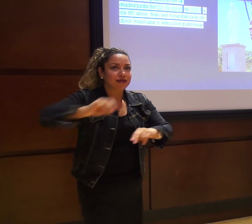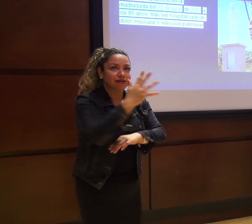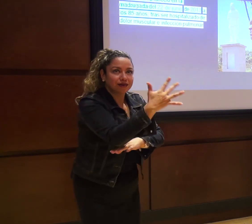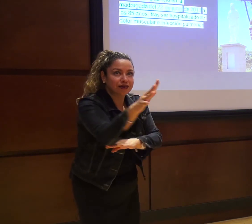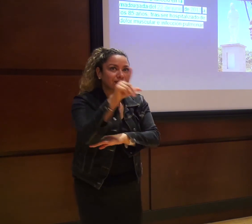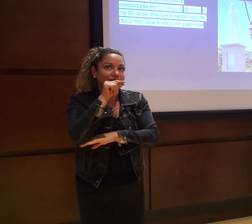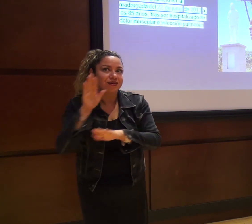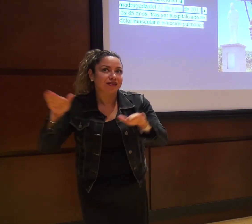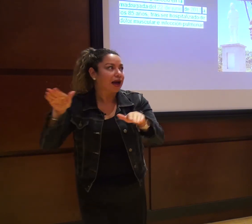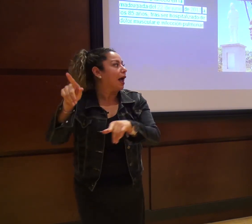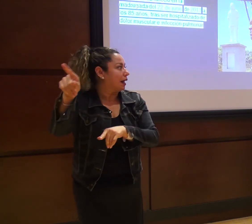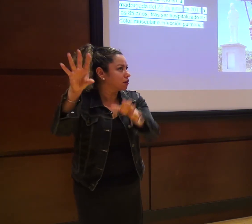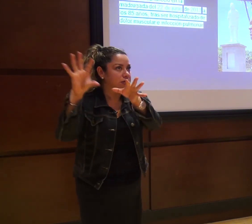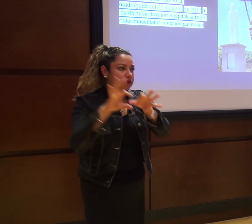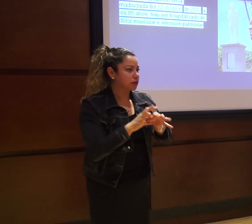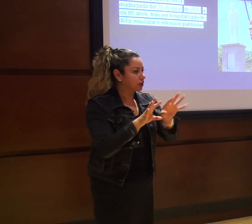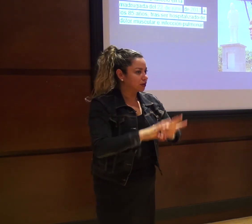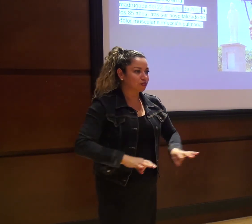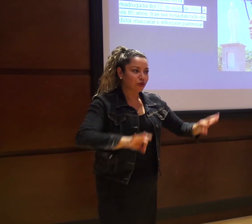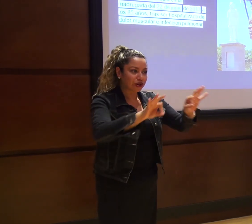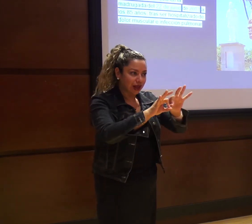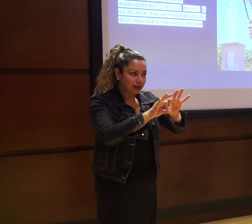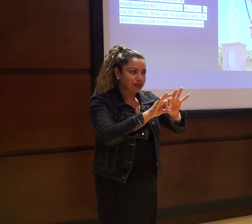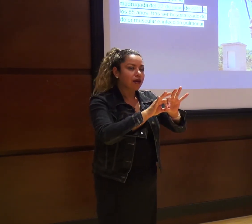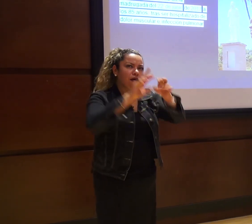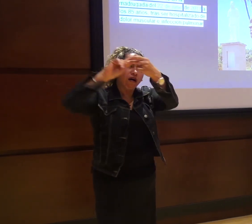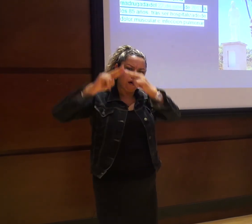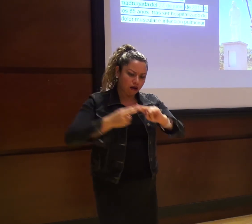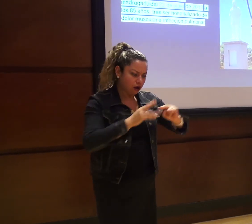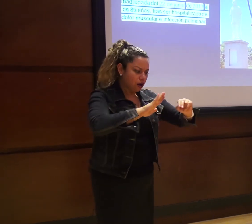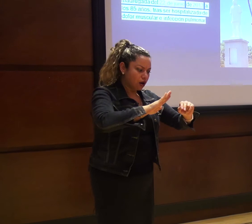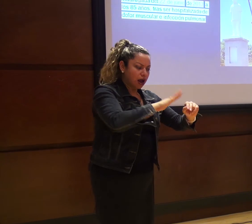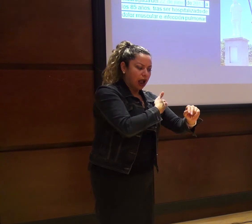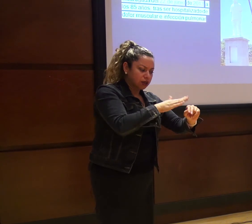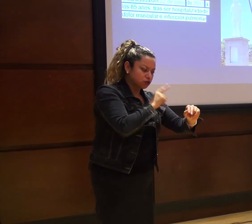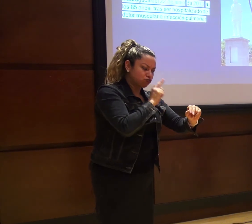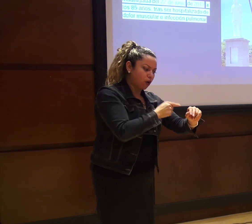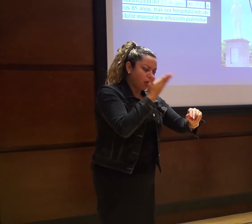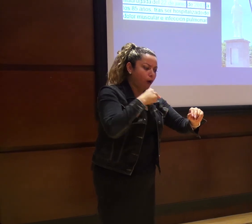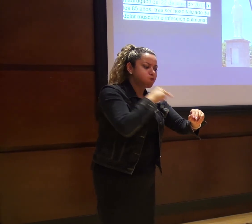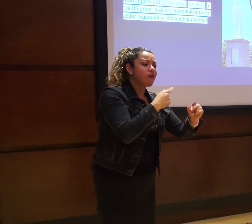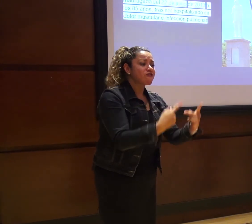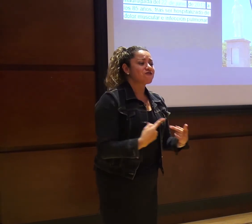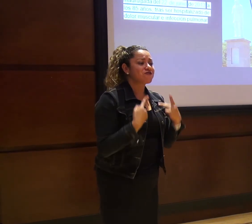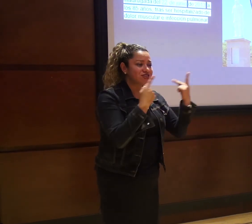conexión también, como una canción puede narrar la historia de una persona o de elementos de una